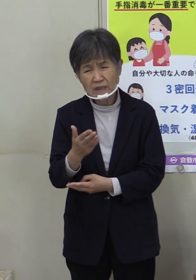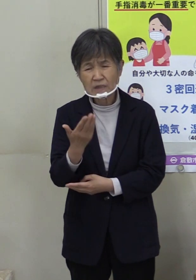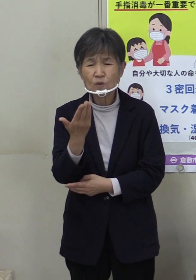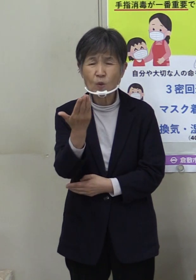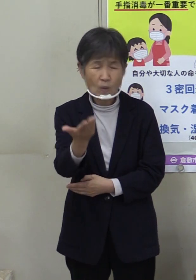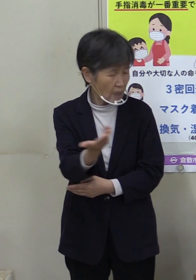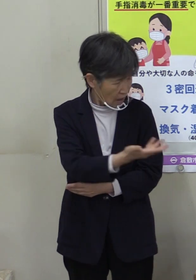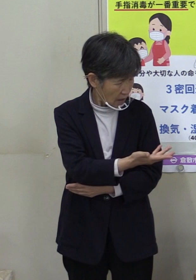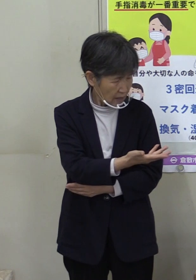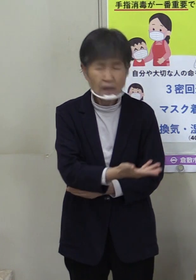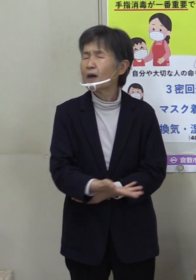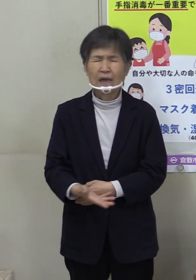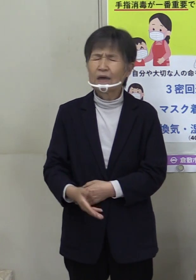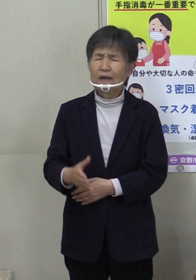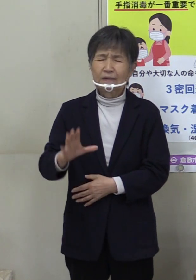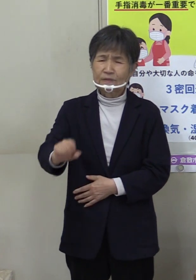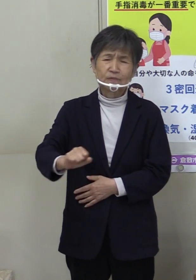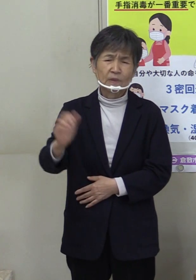はしておりません。